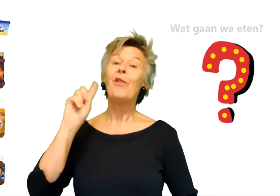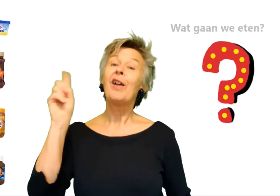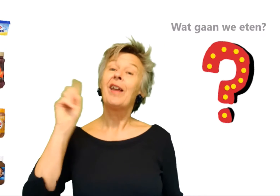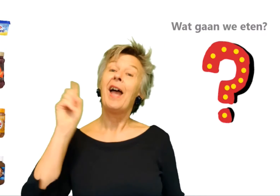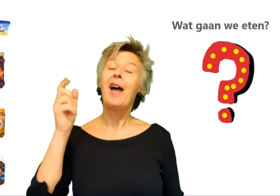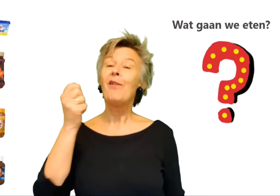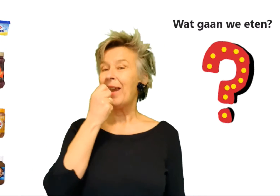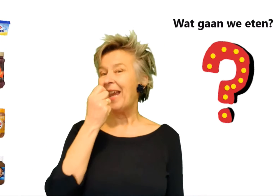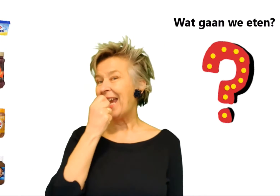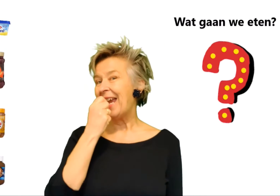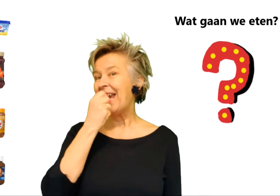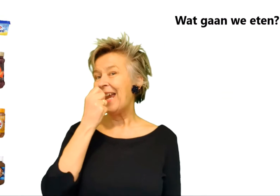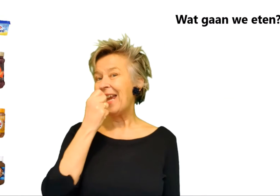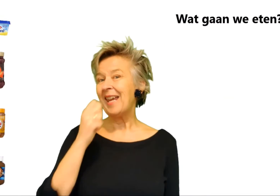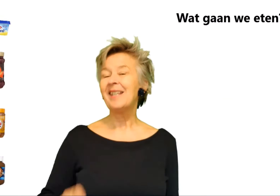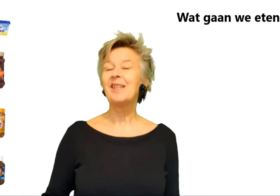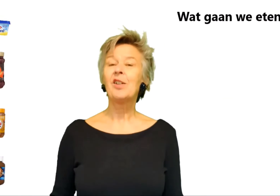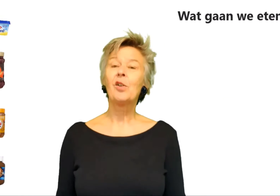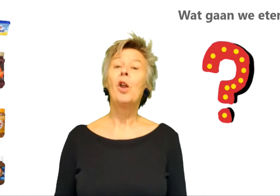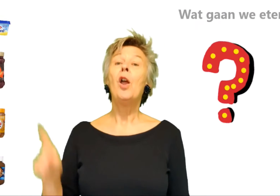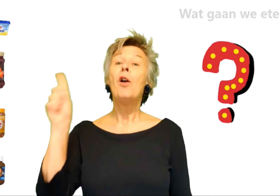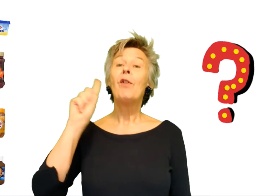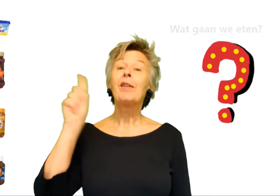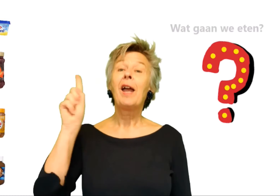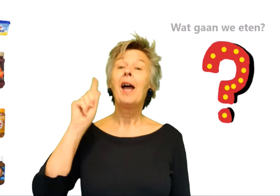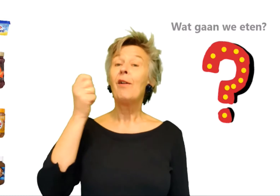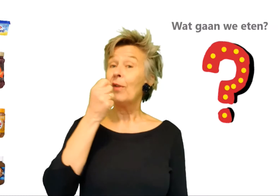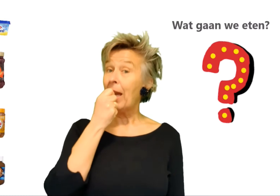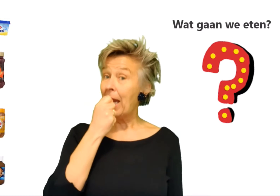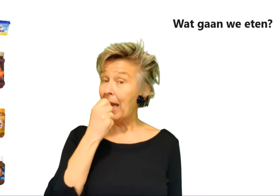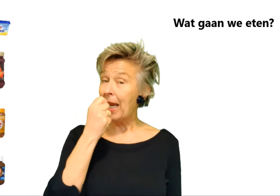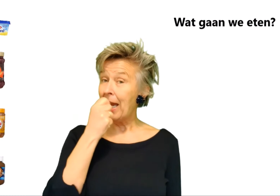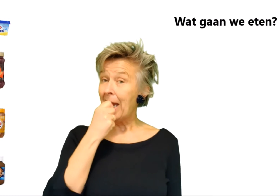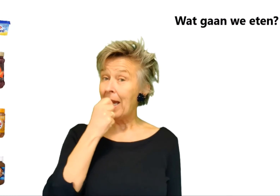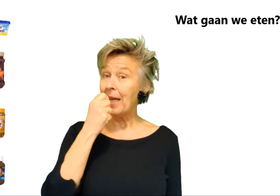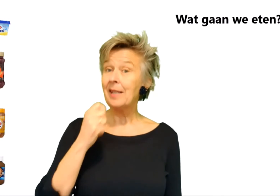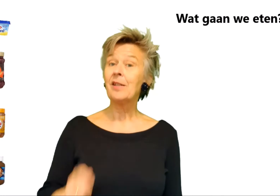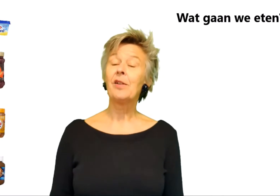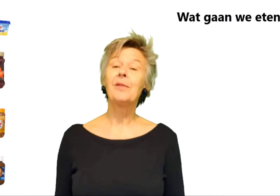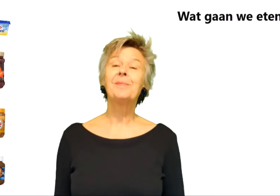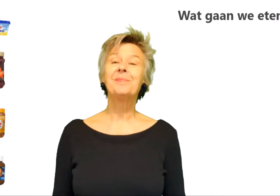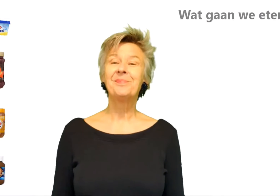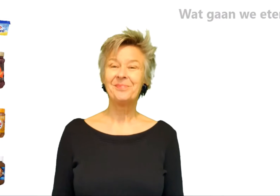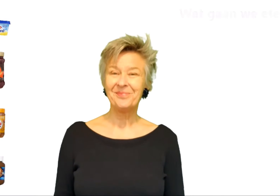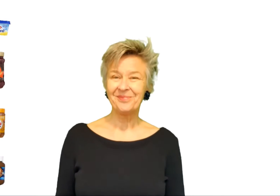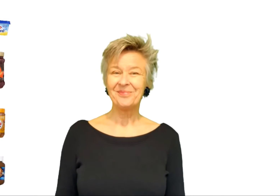Wat gaan we eten? Wat gaan we eten?